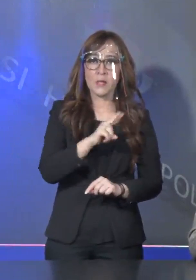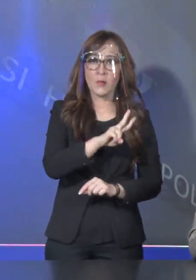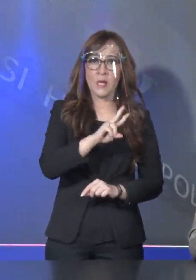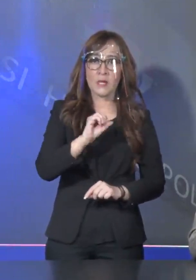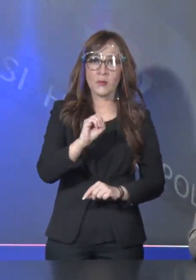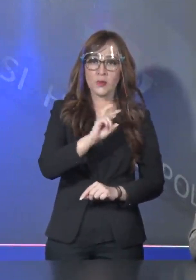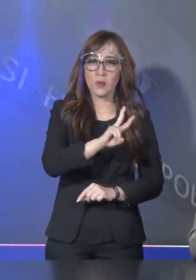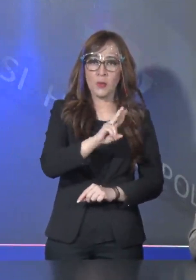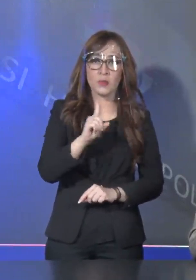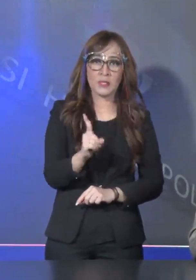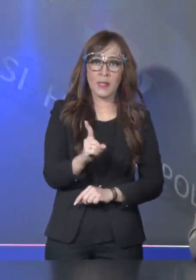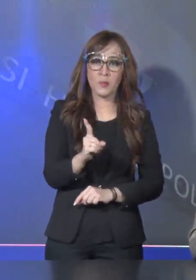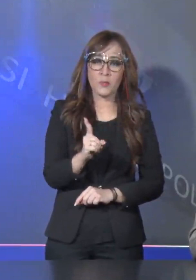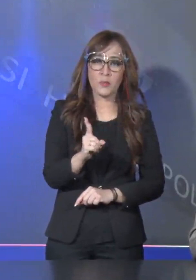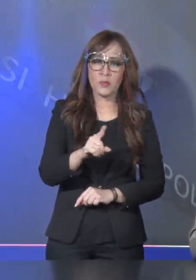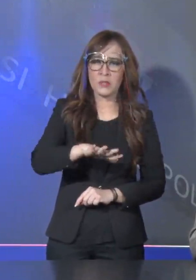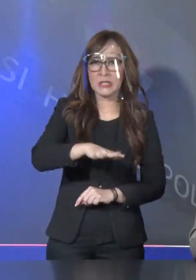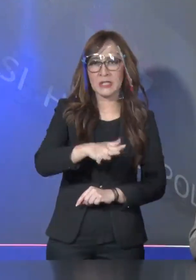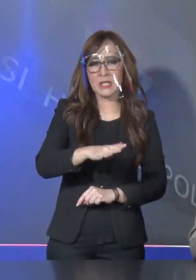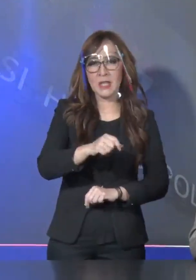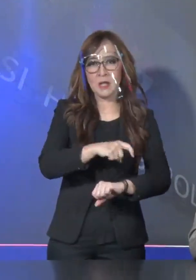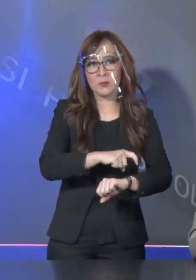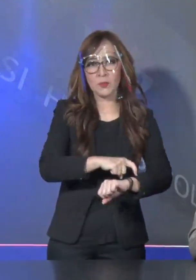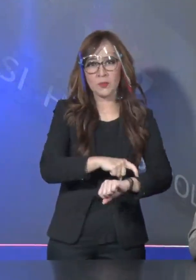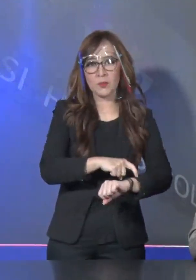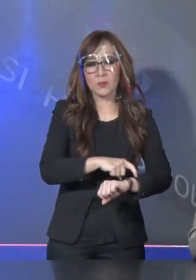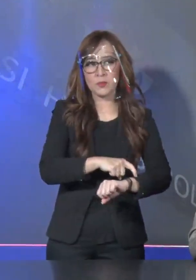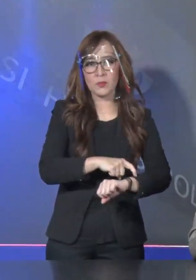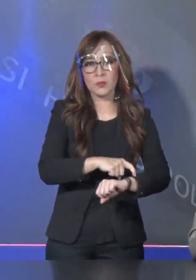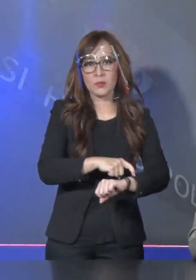3 Januari 2021 sekitar pukul